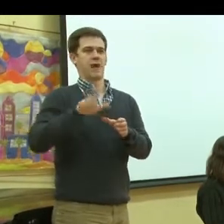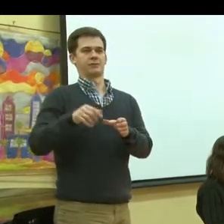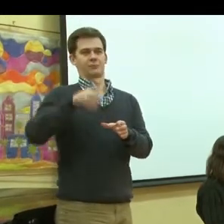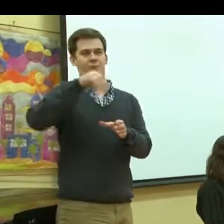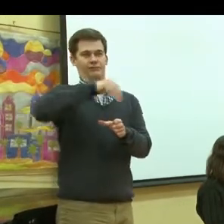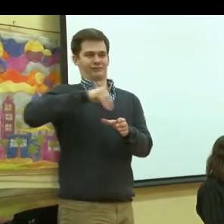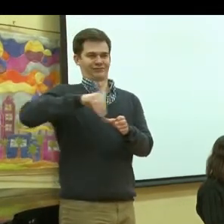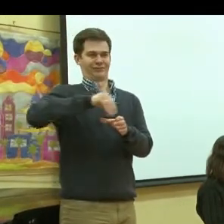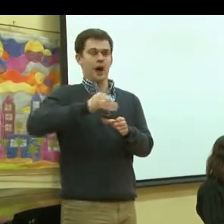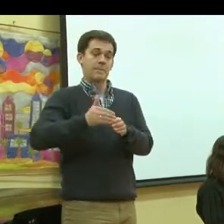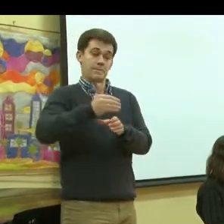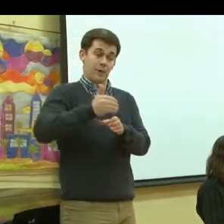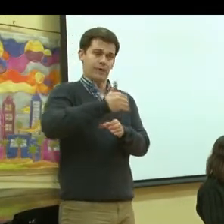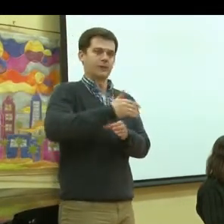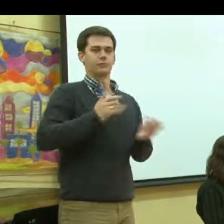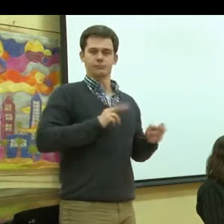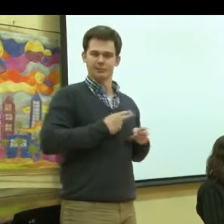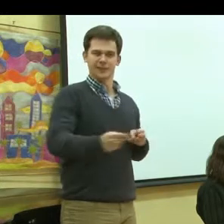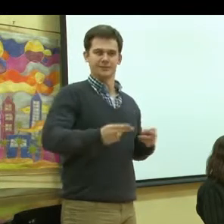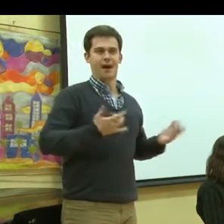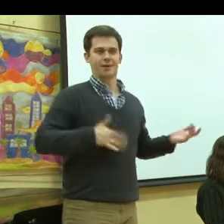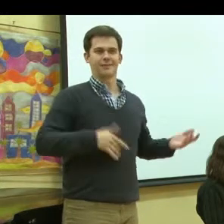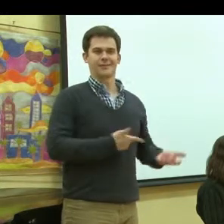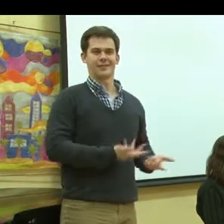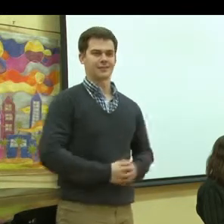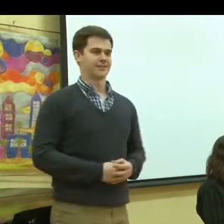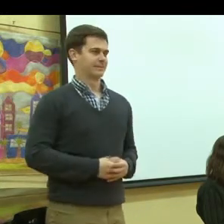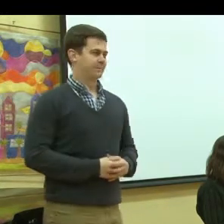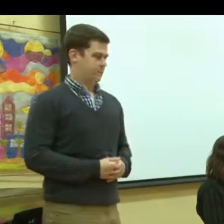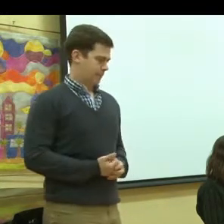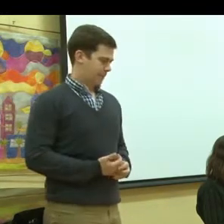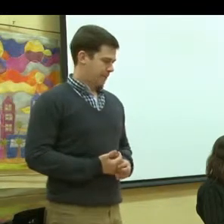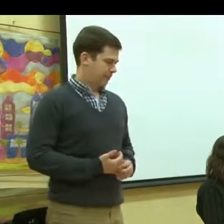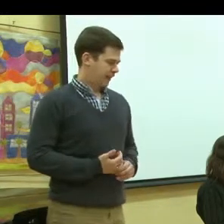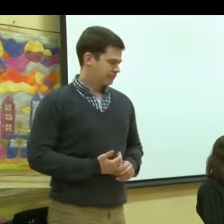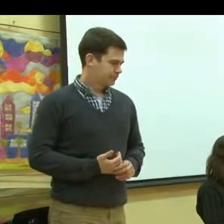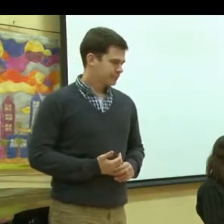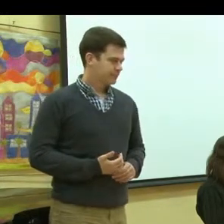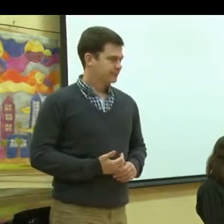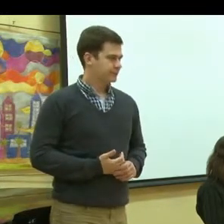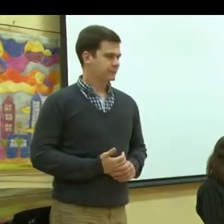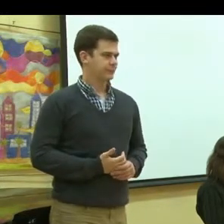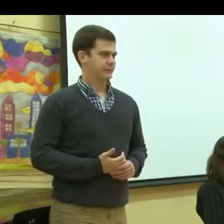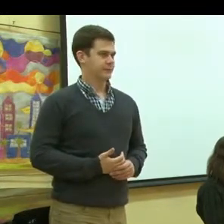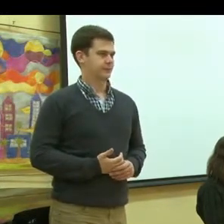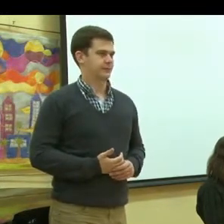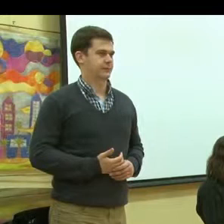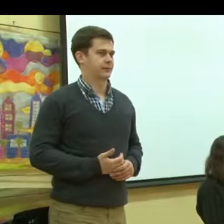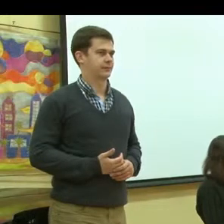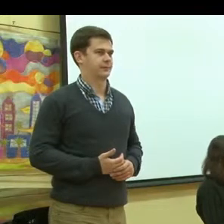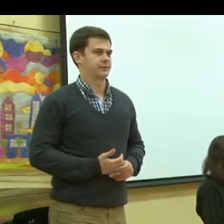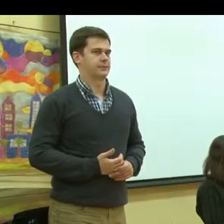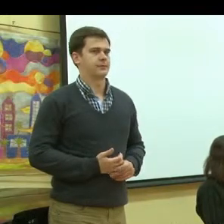con el español, el gaucho que era un hombre duro, que no se mezclaba con los otros, por una cuestión de que era un hombre